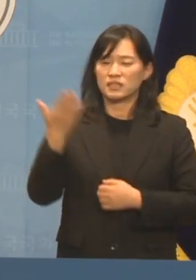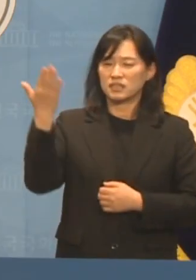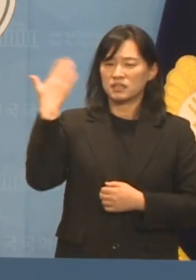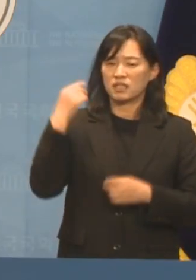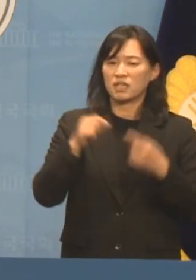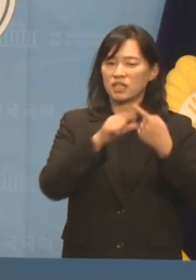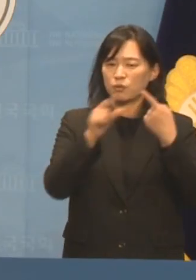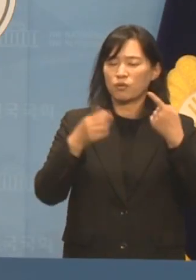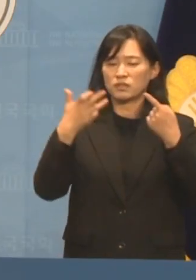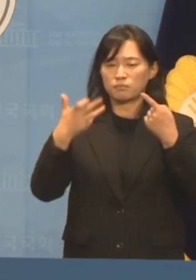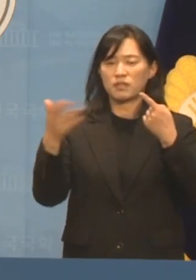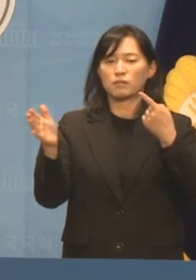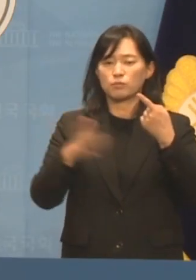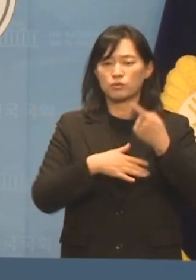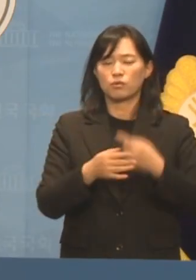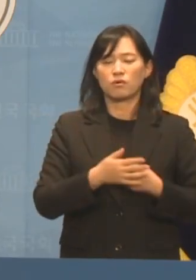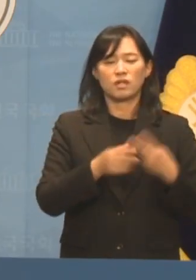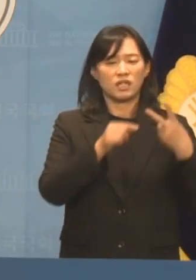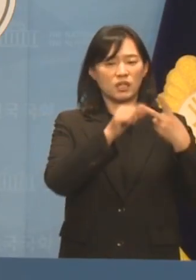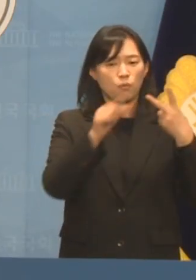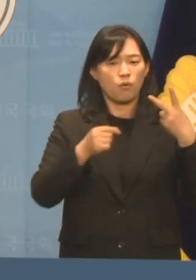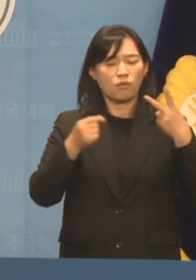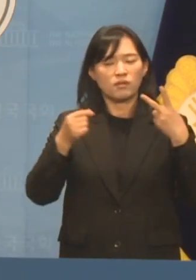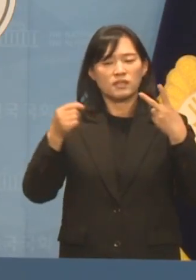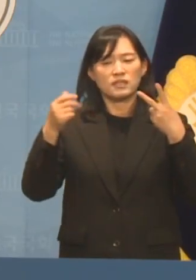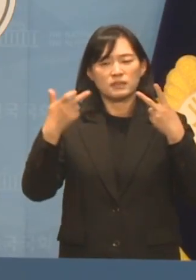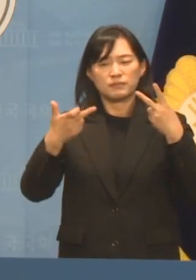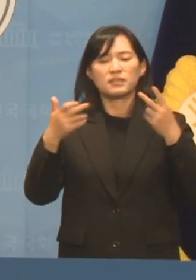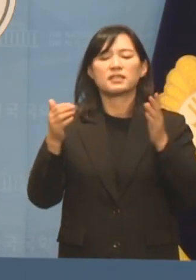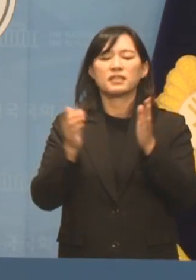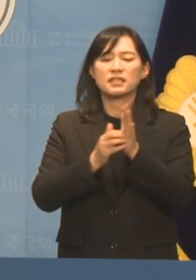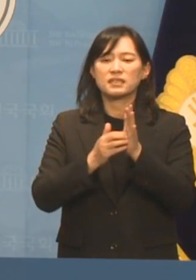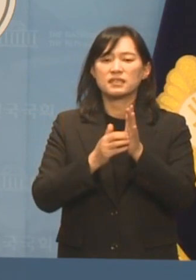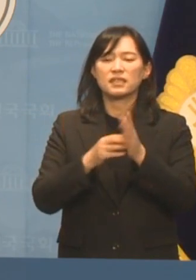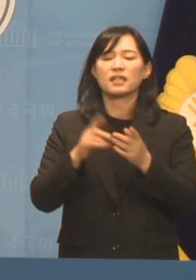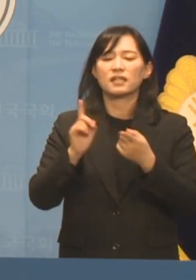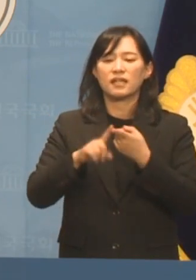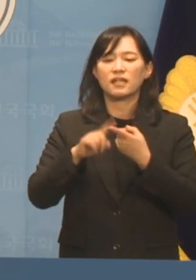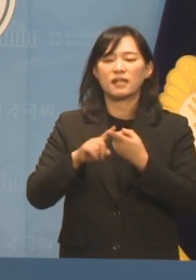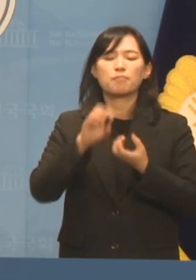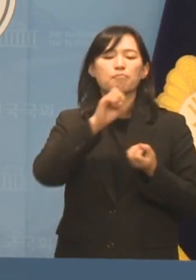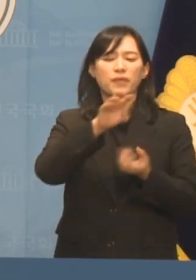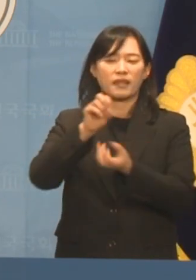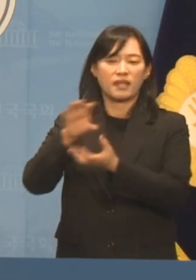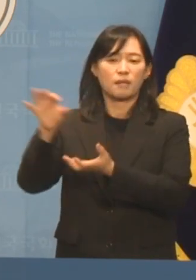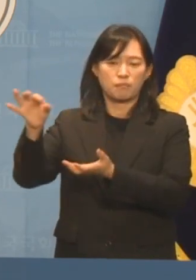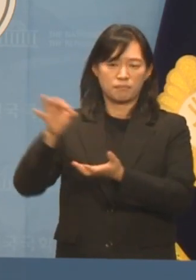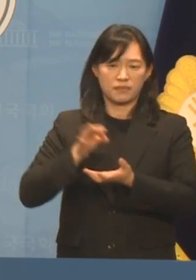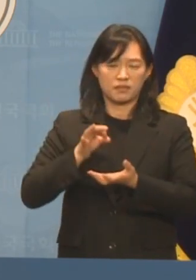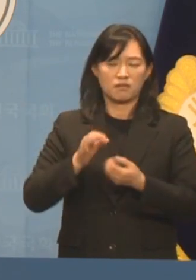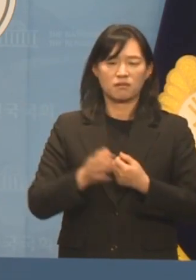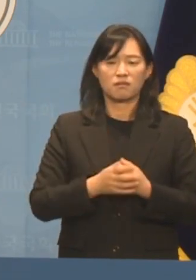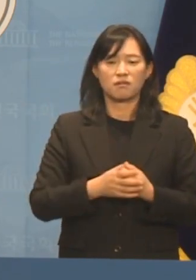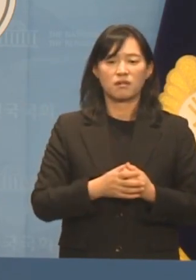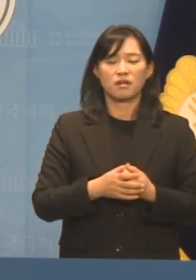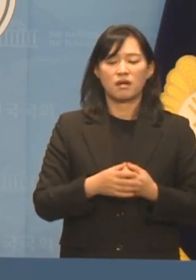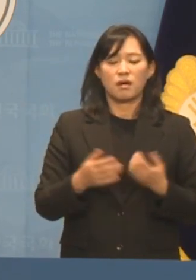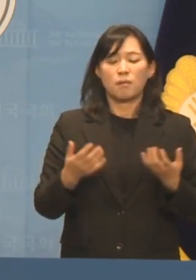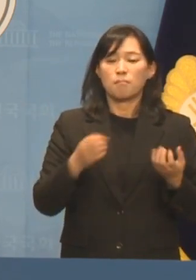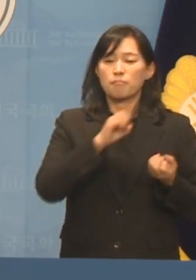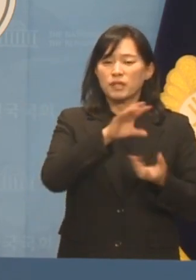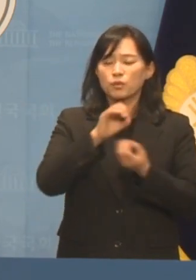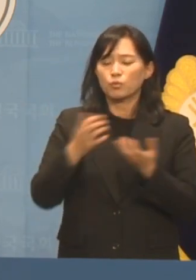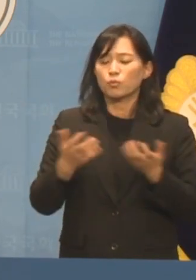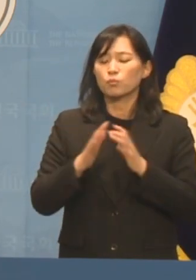1월 18일부터 2월 17일까지에 대한 운송비입니다. 그렇게 우리 배송노동자들은